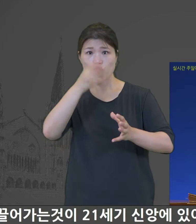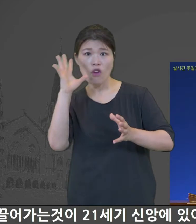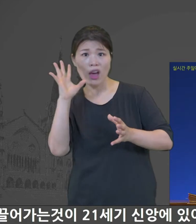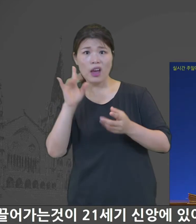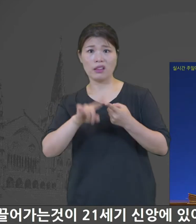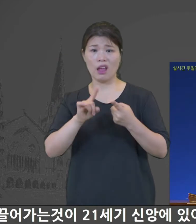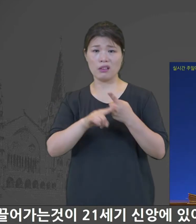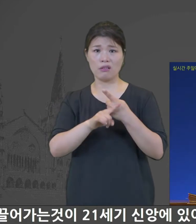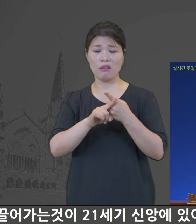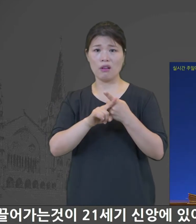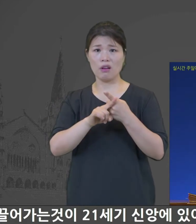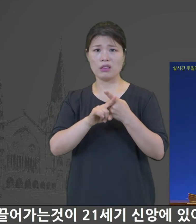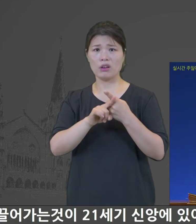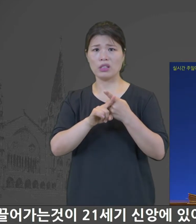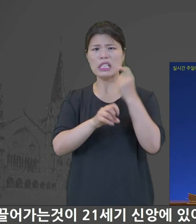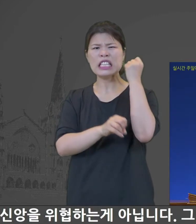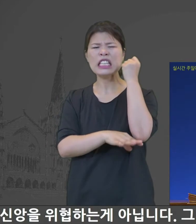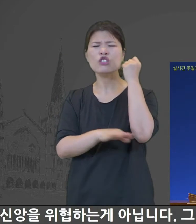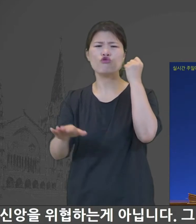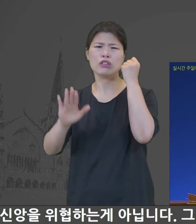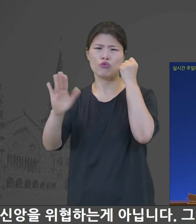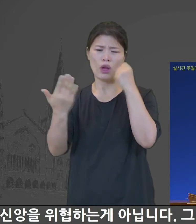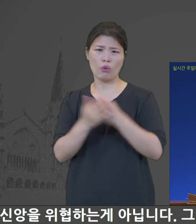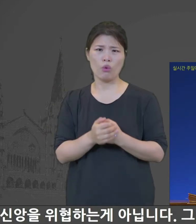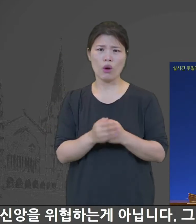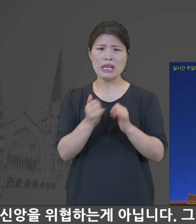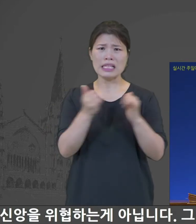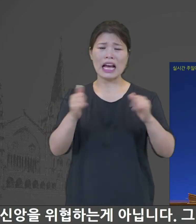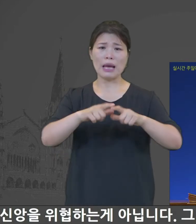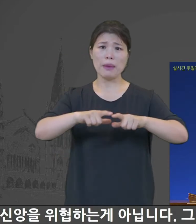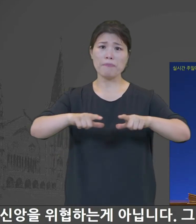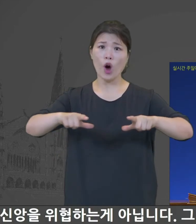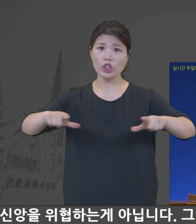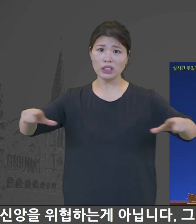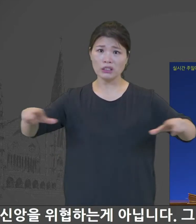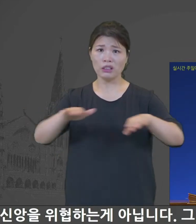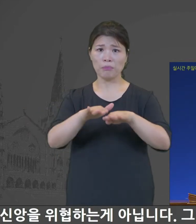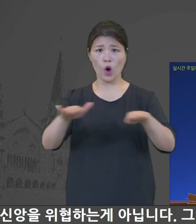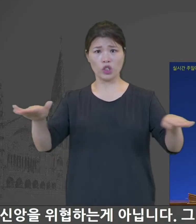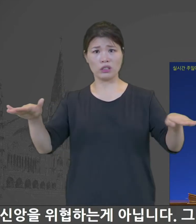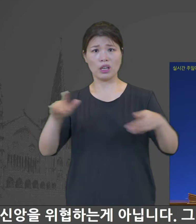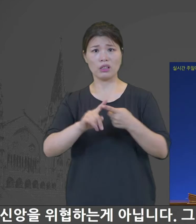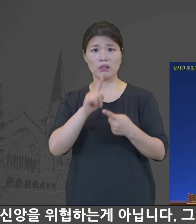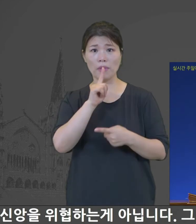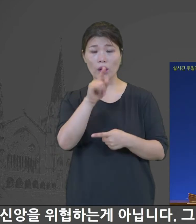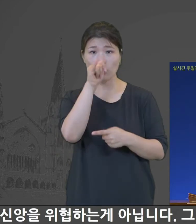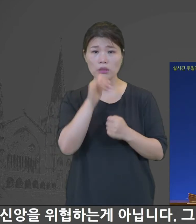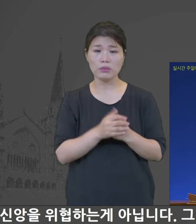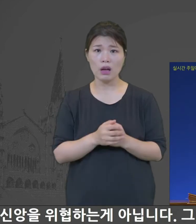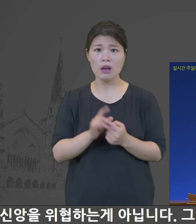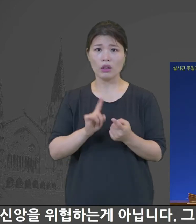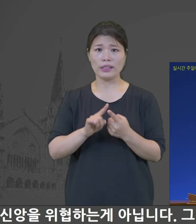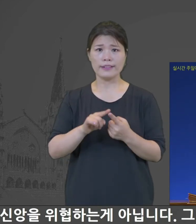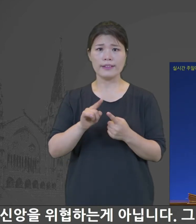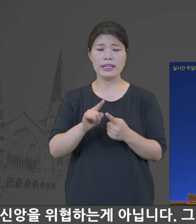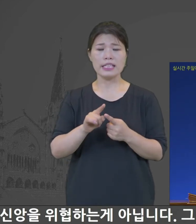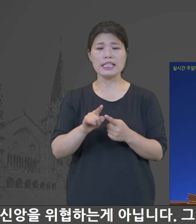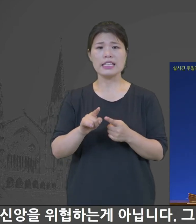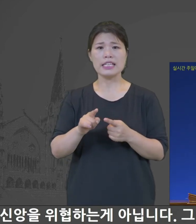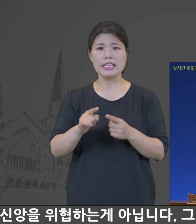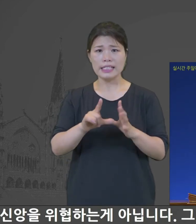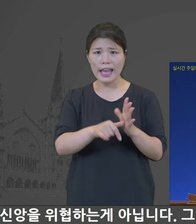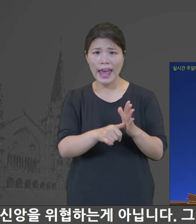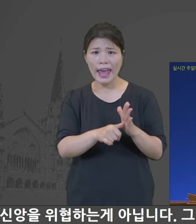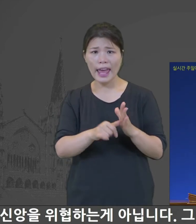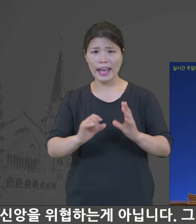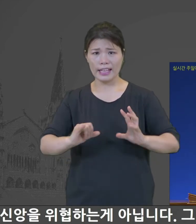사람의 도덕성과 이 사람의 무슨 평등성에 맞는 것이고 이런 걸 다 뒤집어 씌워가지고 그 강력한 세상의 흐름 속으로